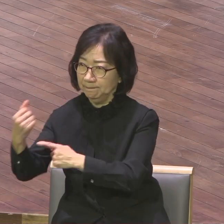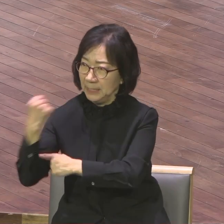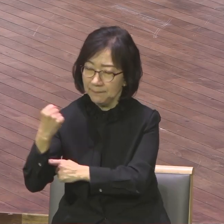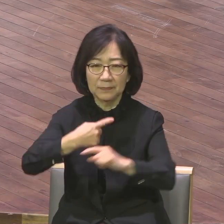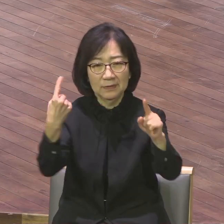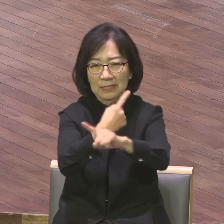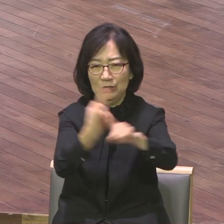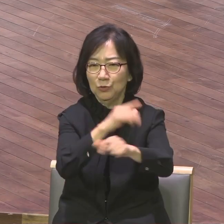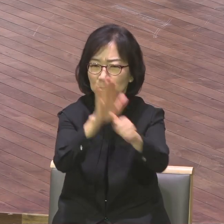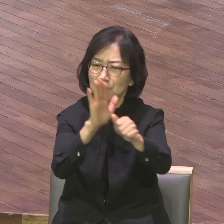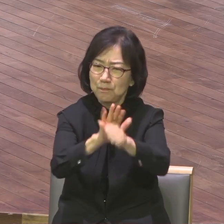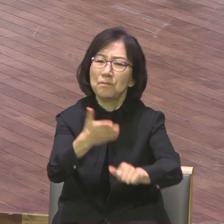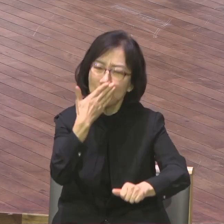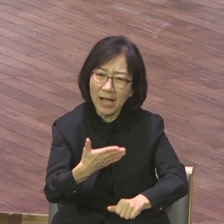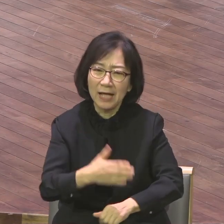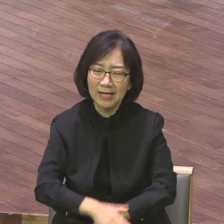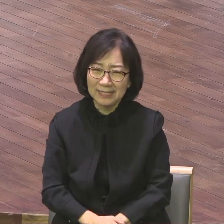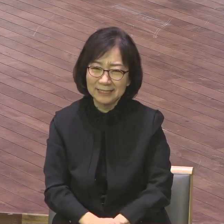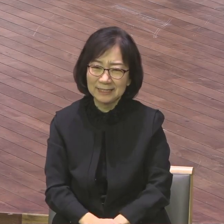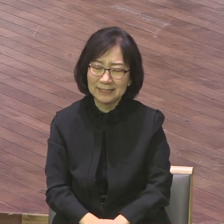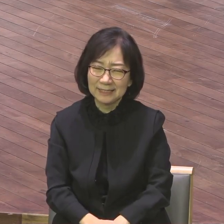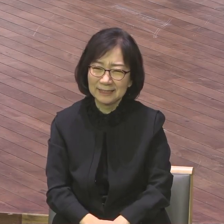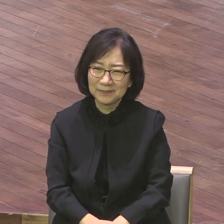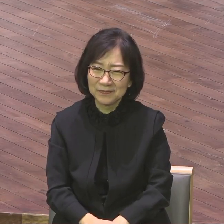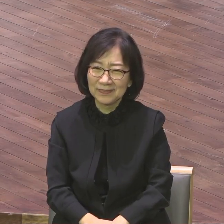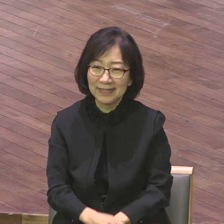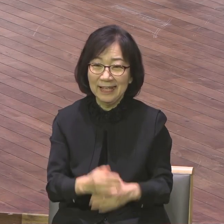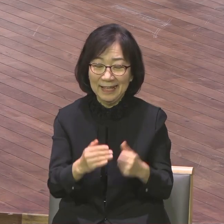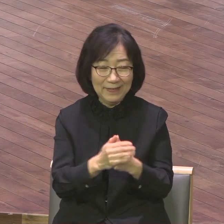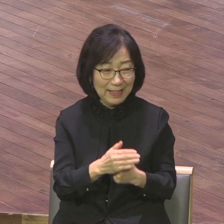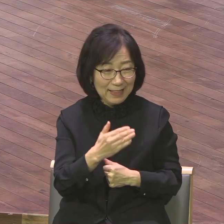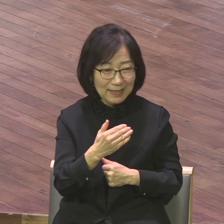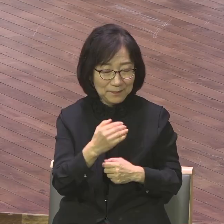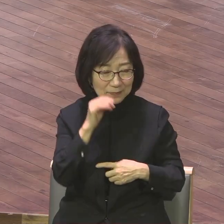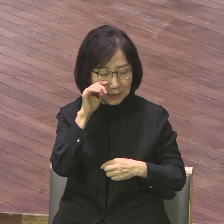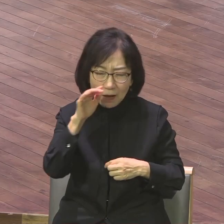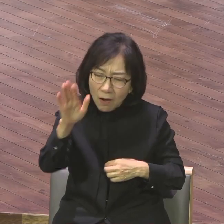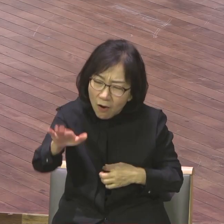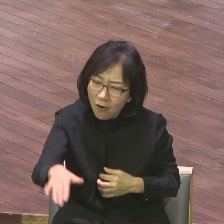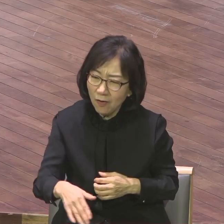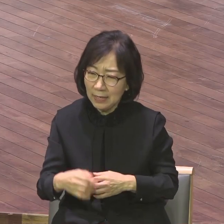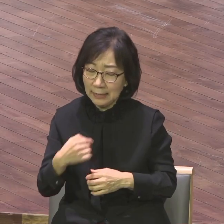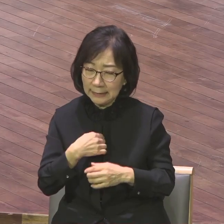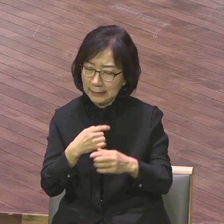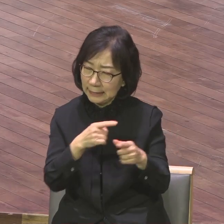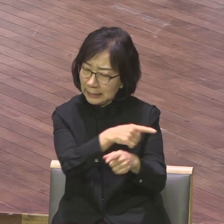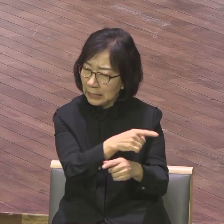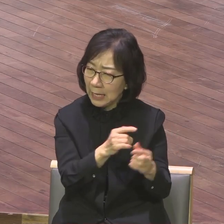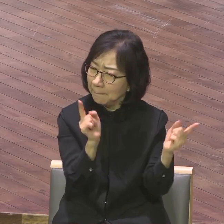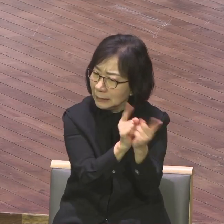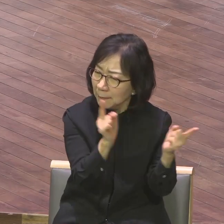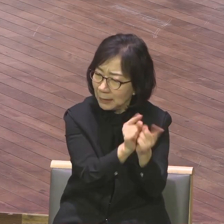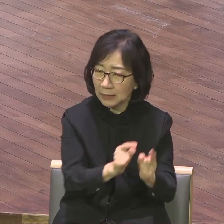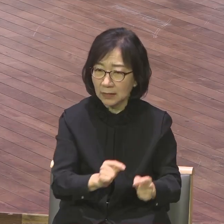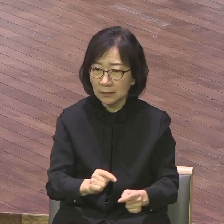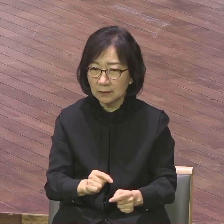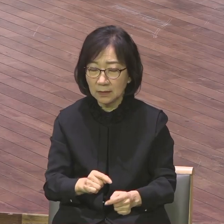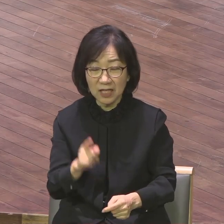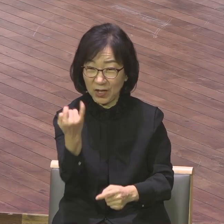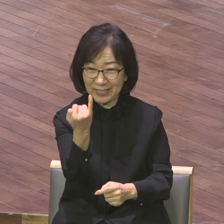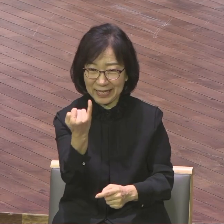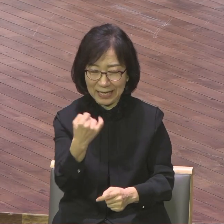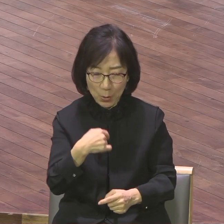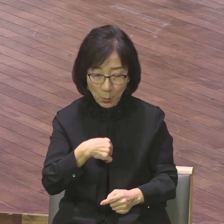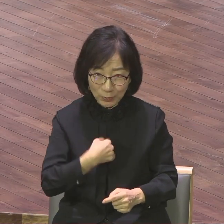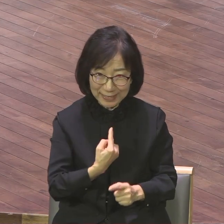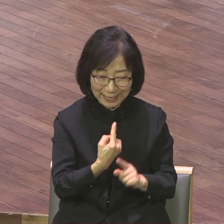있다. 그래서 내가 만난 이 예수 그리스도를 한 번 와서 보라. 자기만 치유받고 자기만 조용히 치유가면